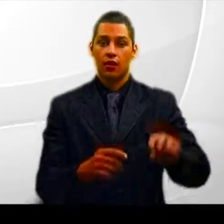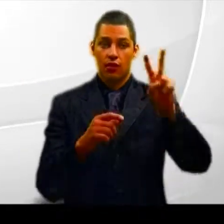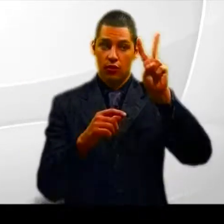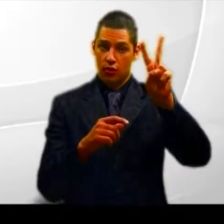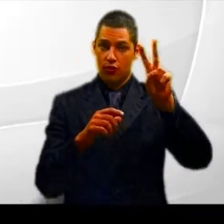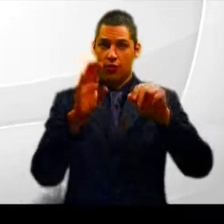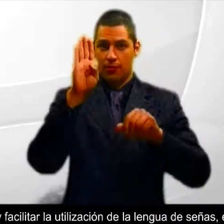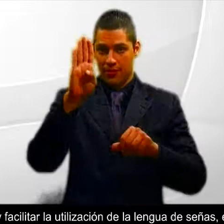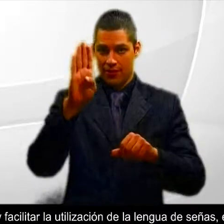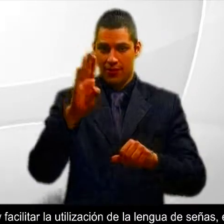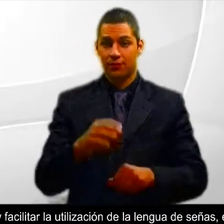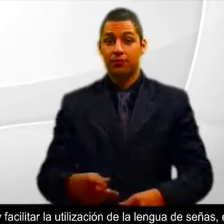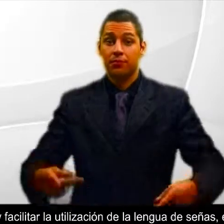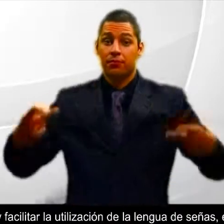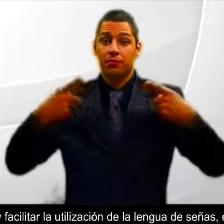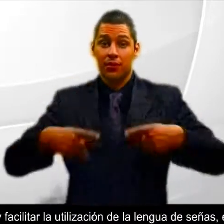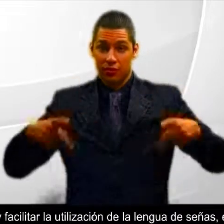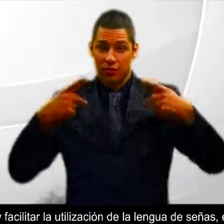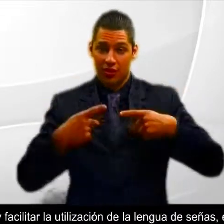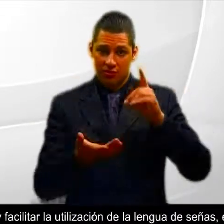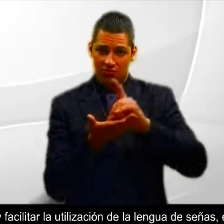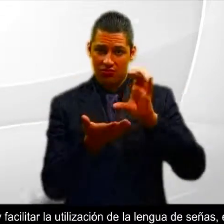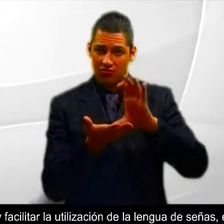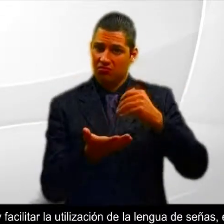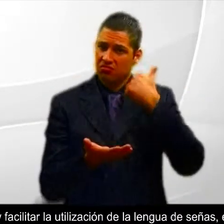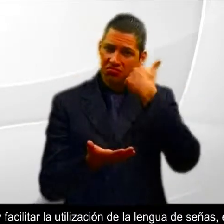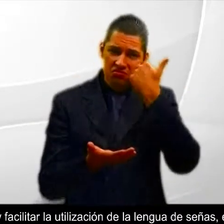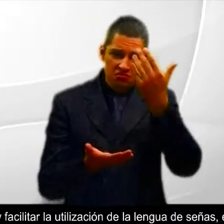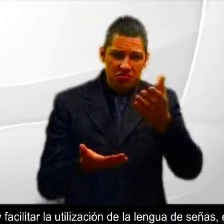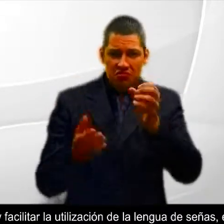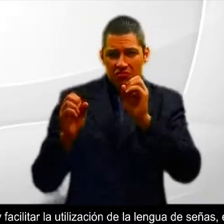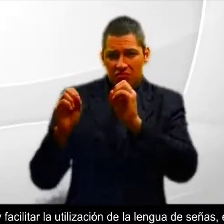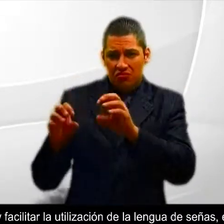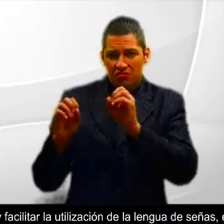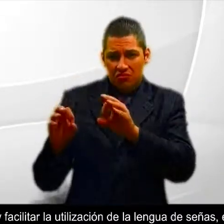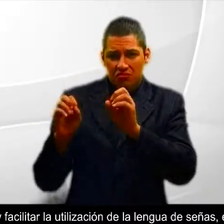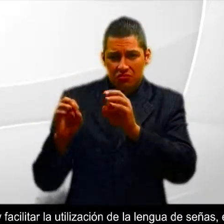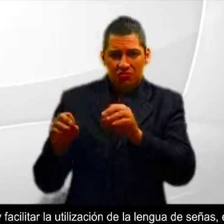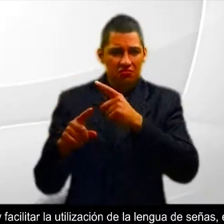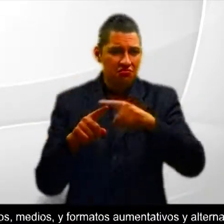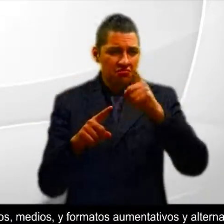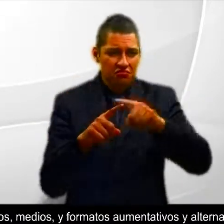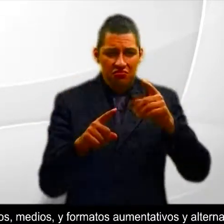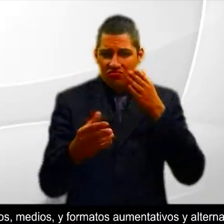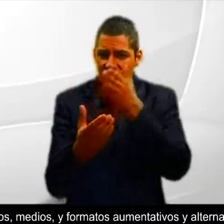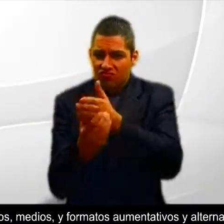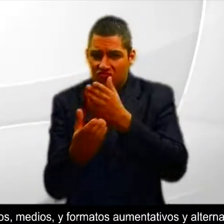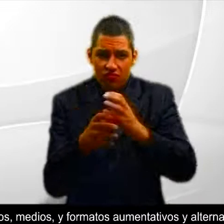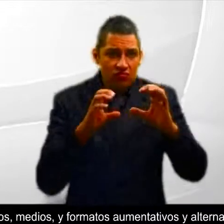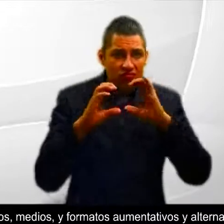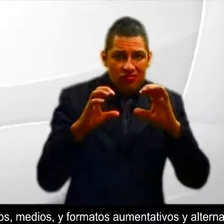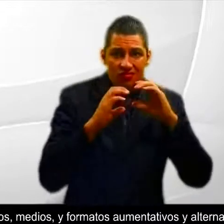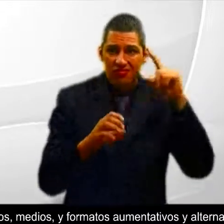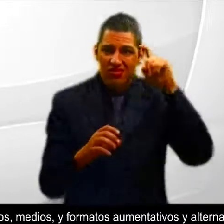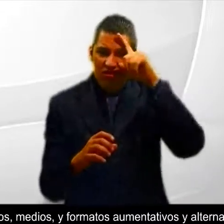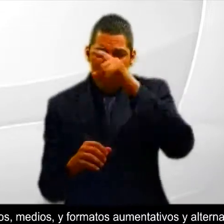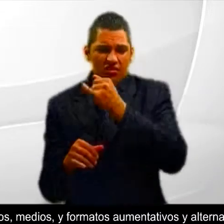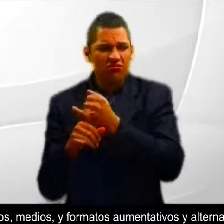b. aceptar y facilitar la utilización de la lengua de señas, el braille, los modos, medios y formatos